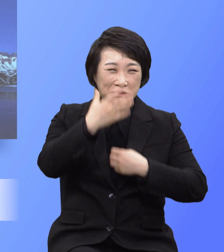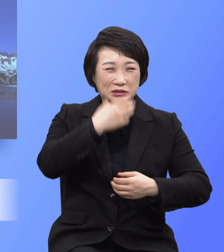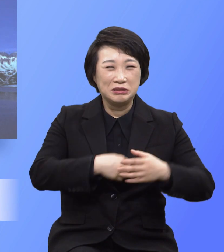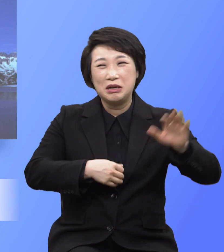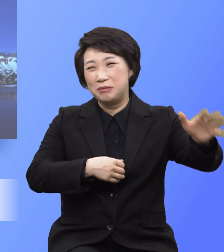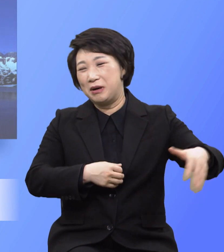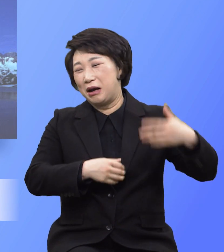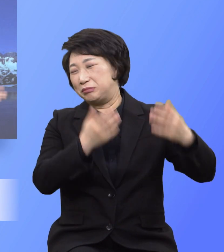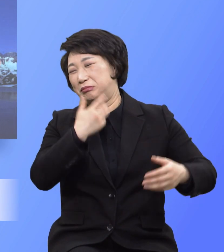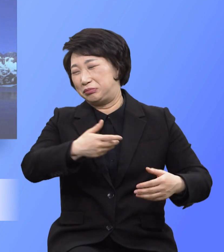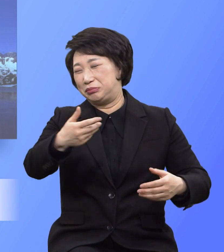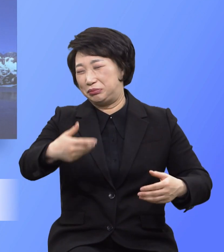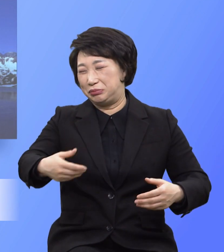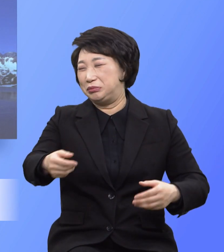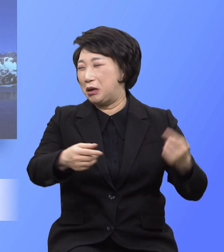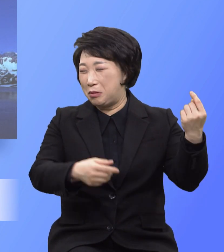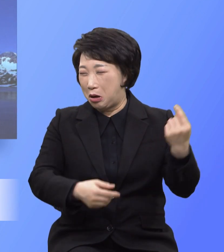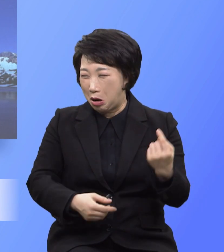머리털과 하얀